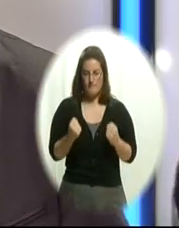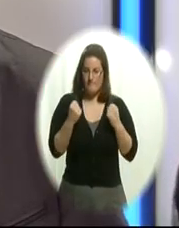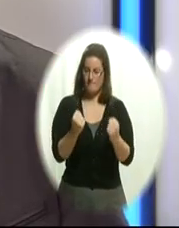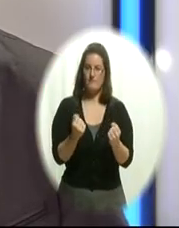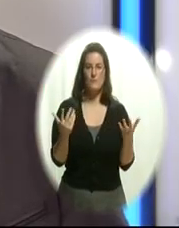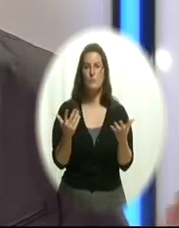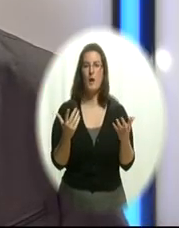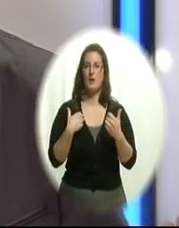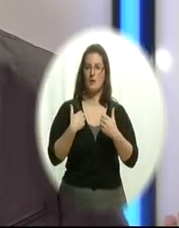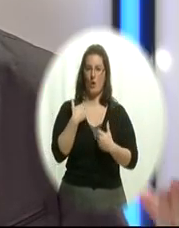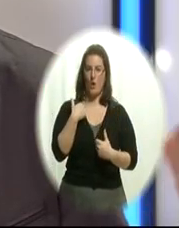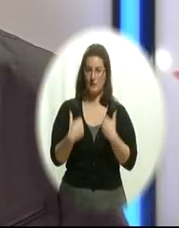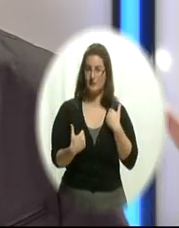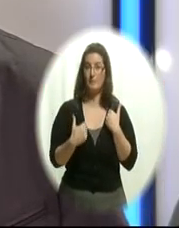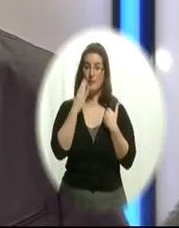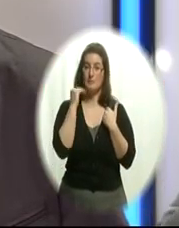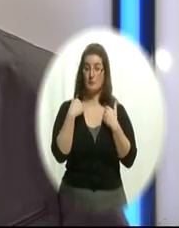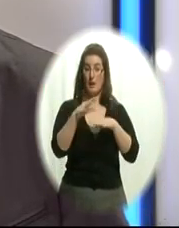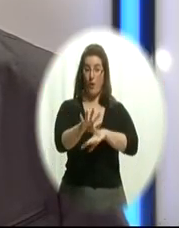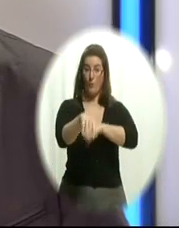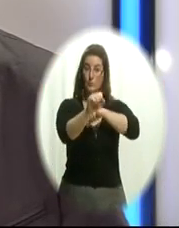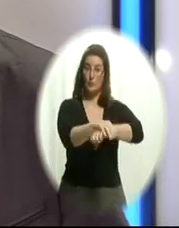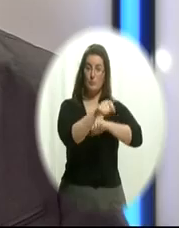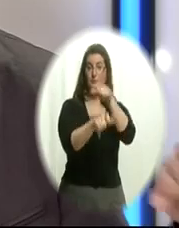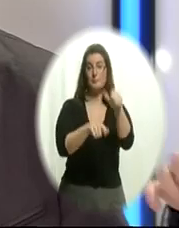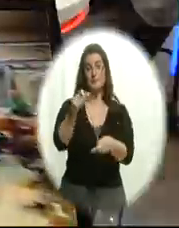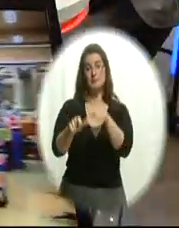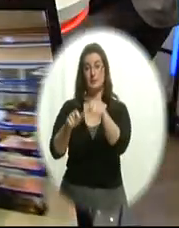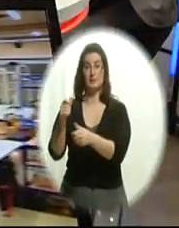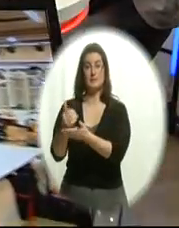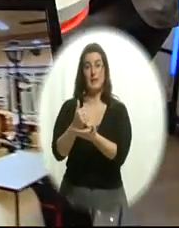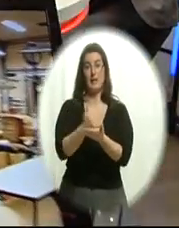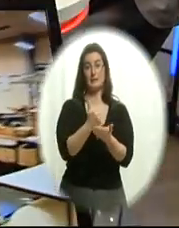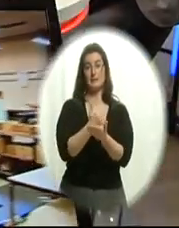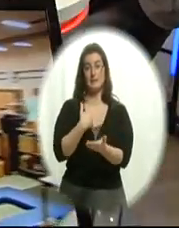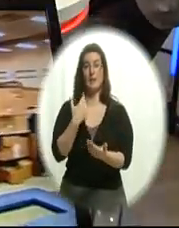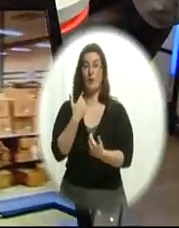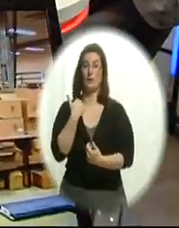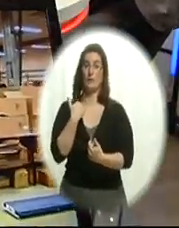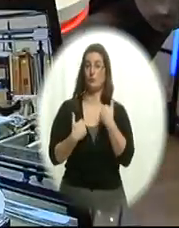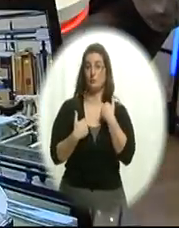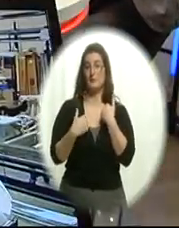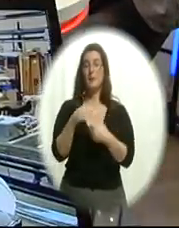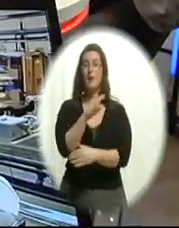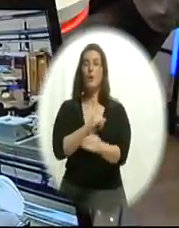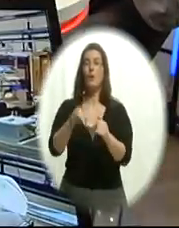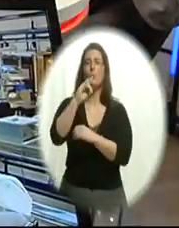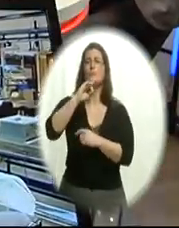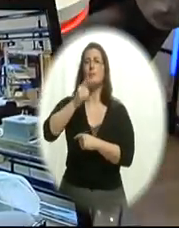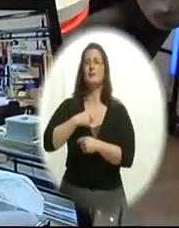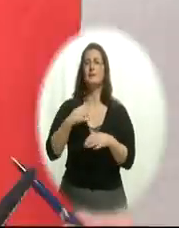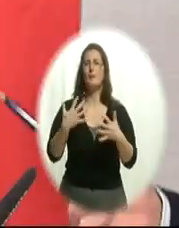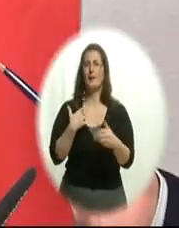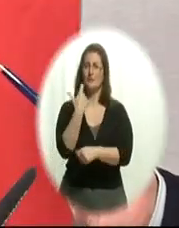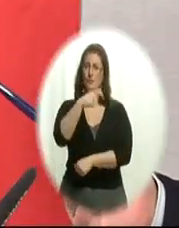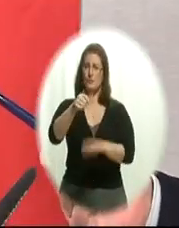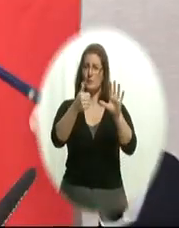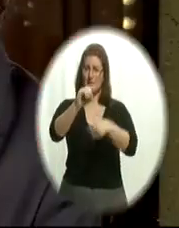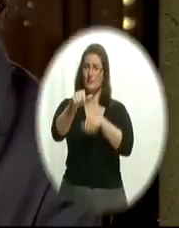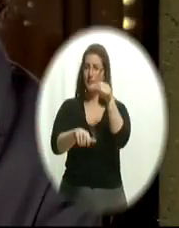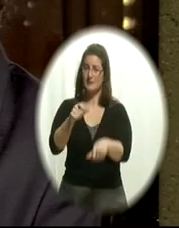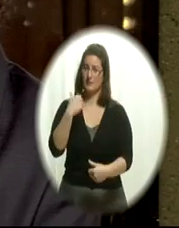et embauche beaucoup de personnel. Sur la Haute-Normandie, il y a 260 à peu près personnes. Et